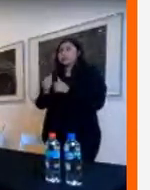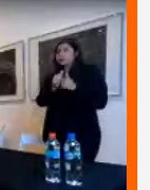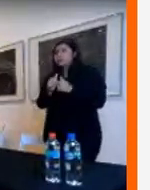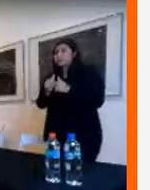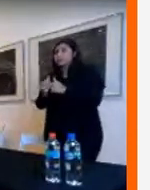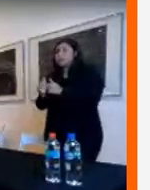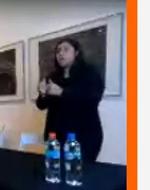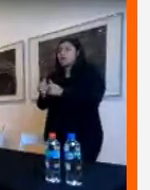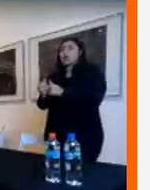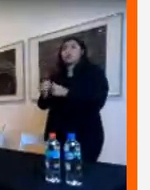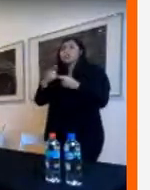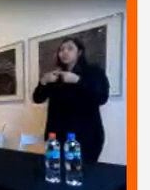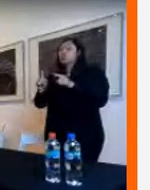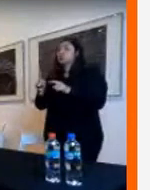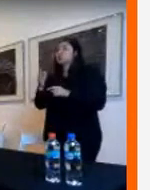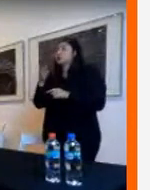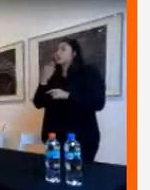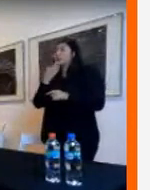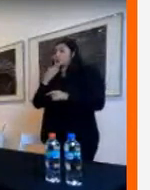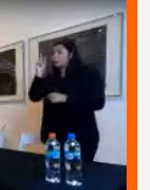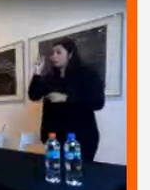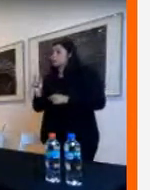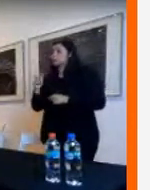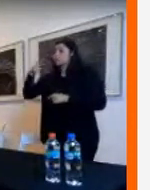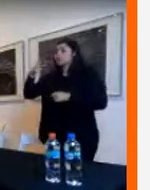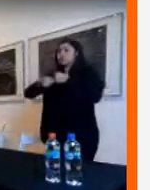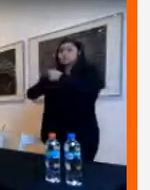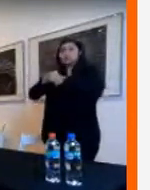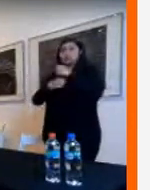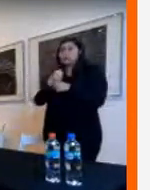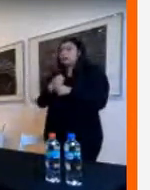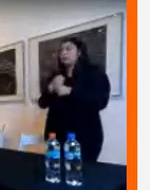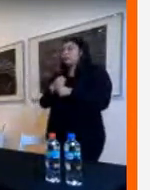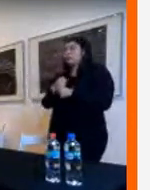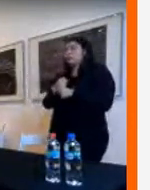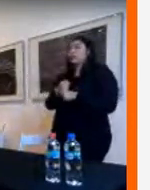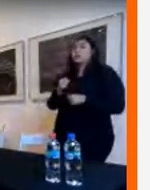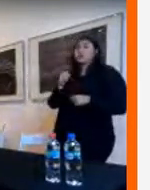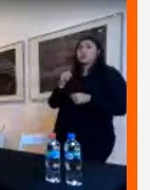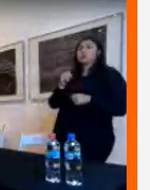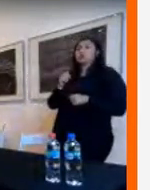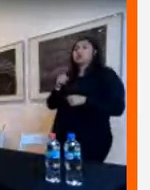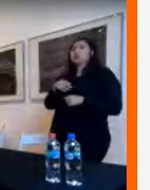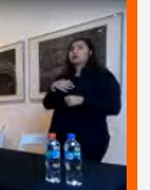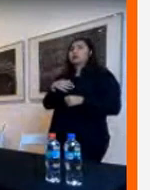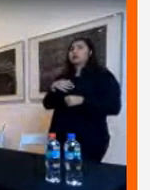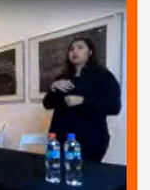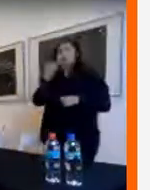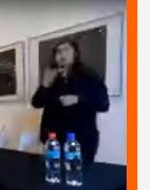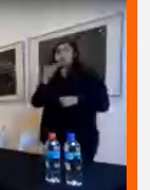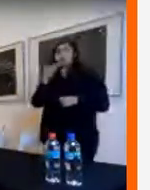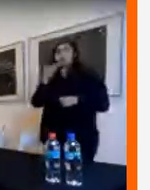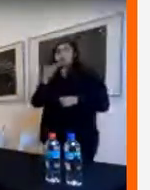otro guía de 10 años, era algo, pero estoy hablando con un bajo, ¿no? Yo bajo.